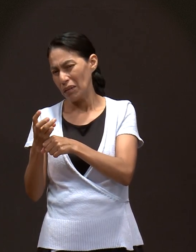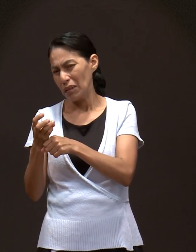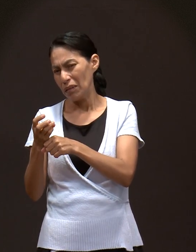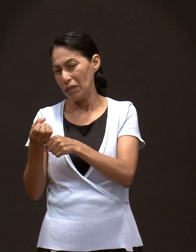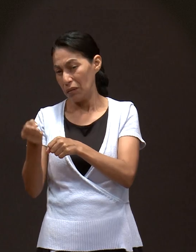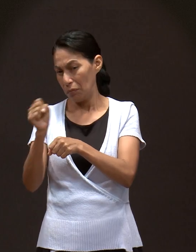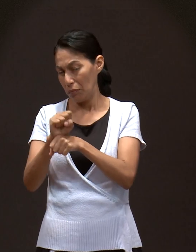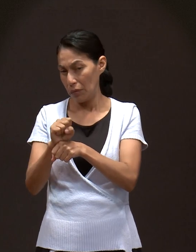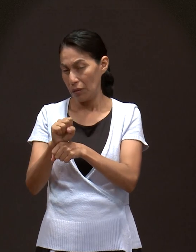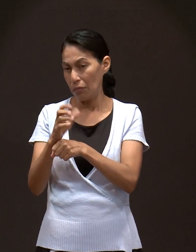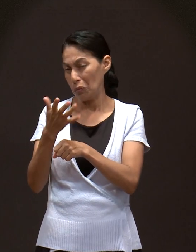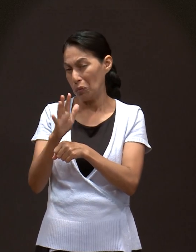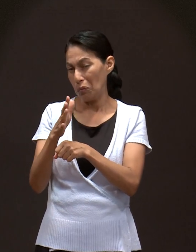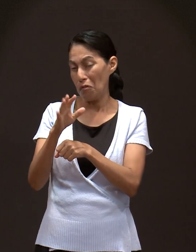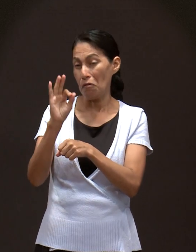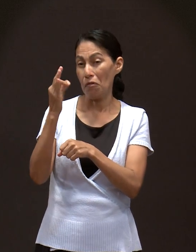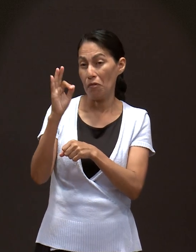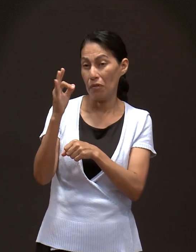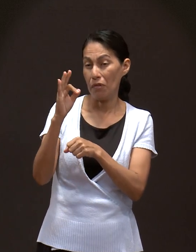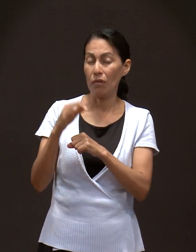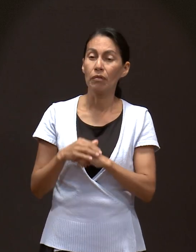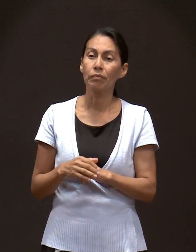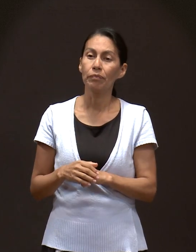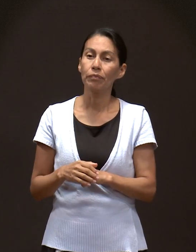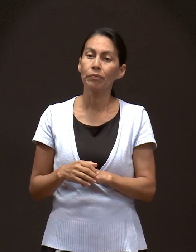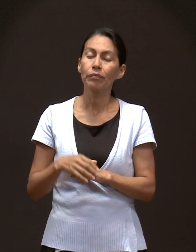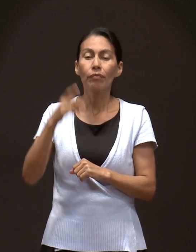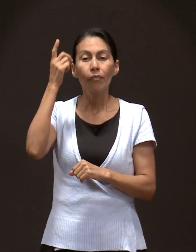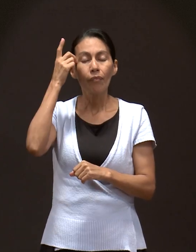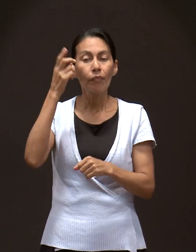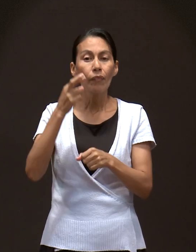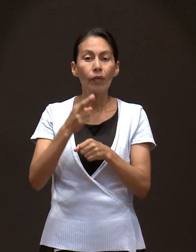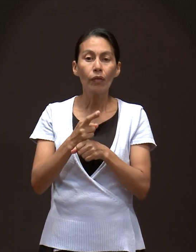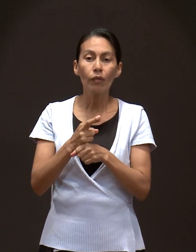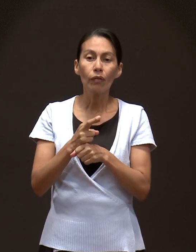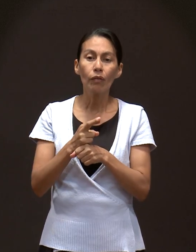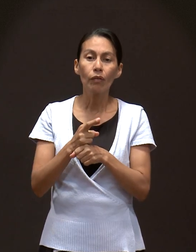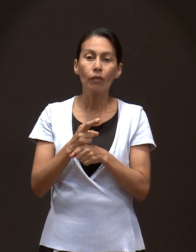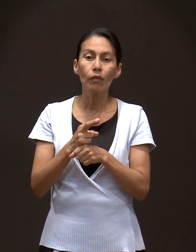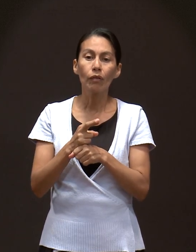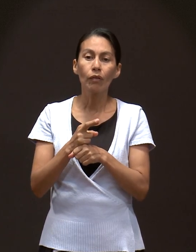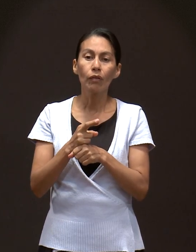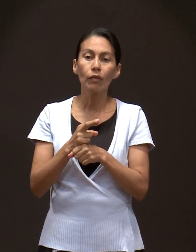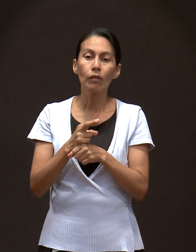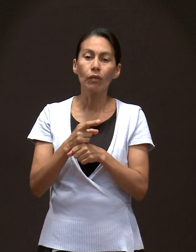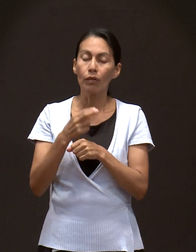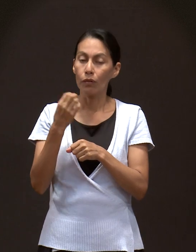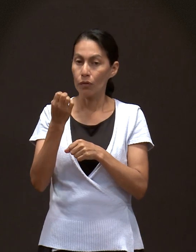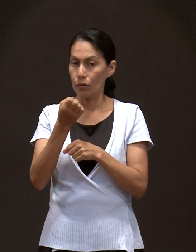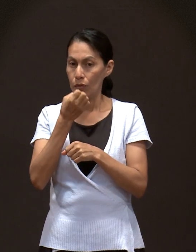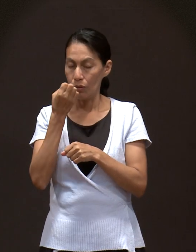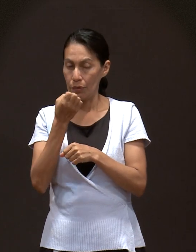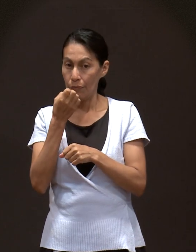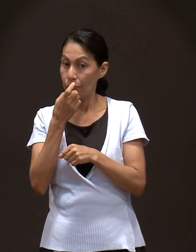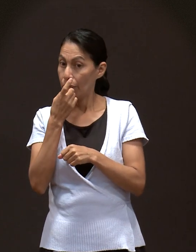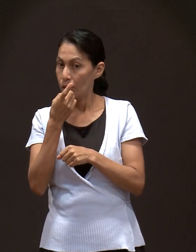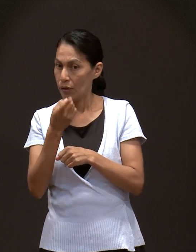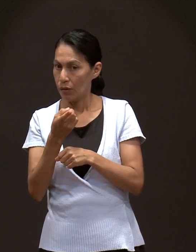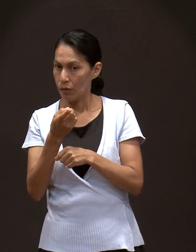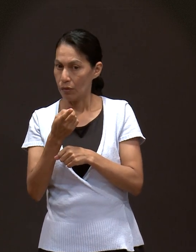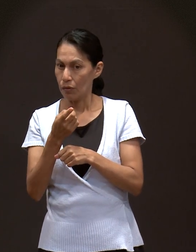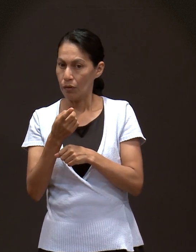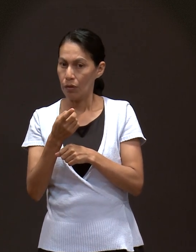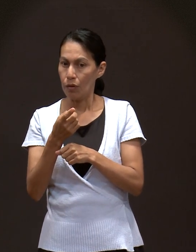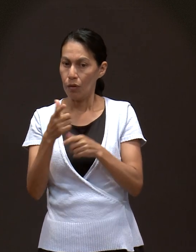del semestre, ya entrando en febrero, el director de nuestra facultad, el pastor Andrade, puso un mensaje